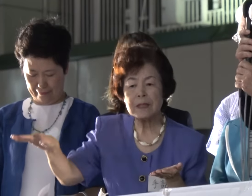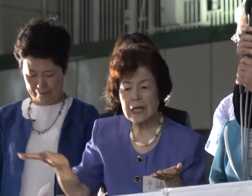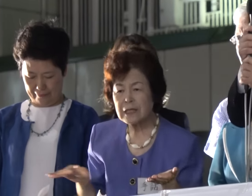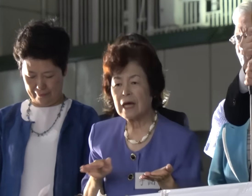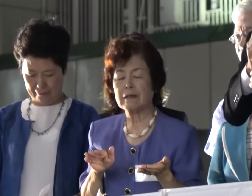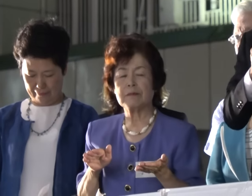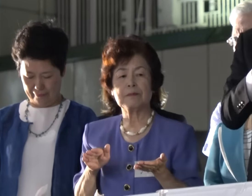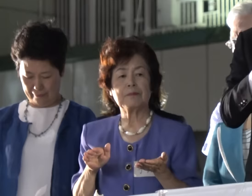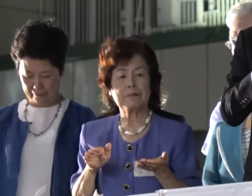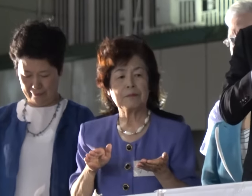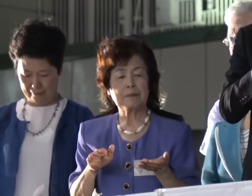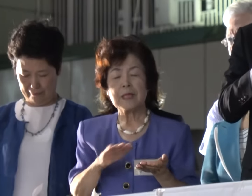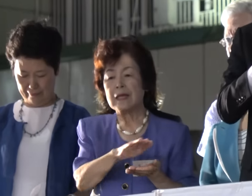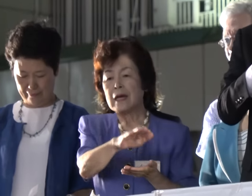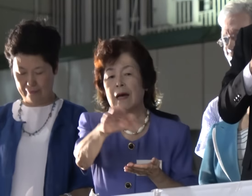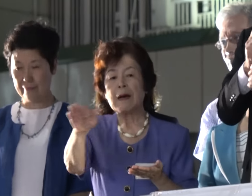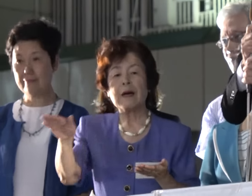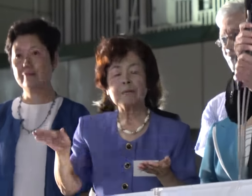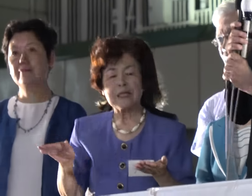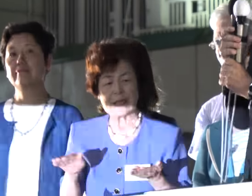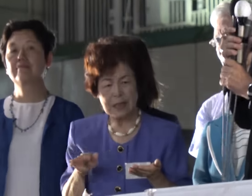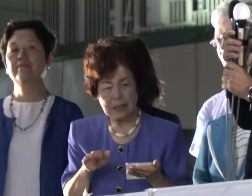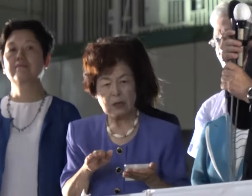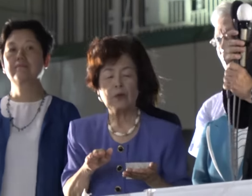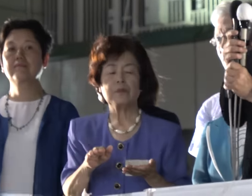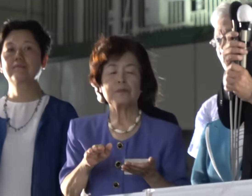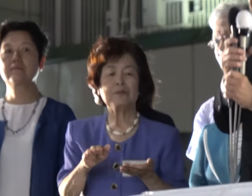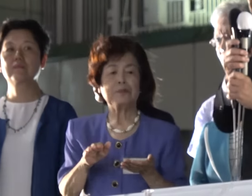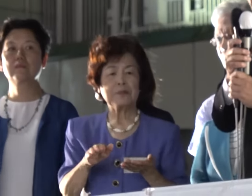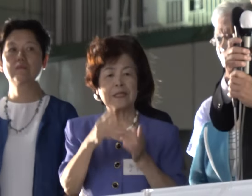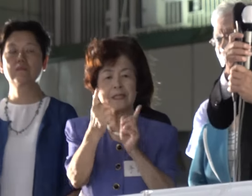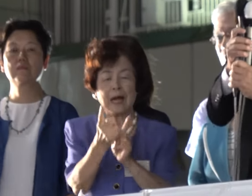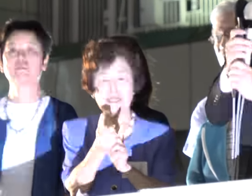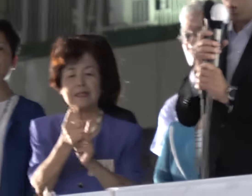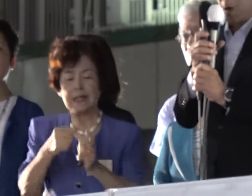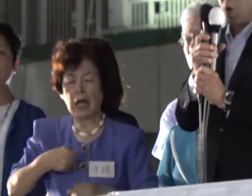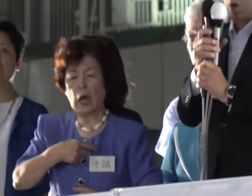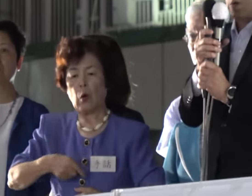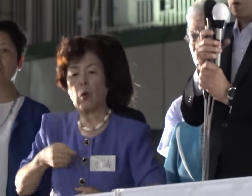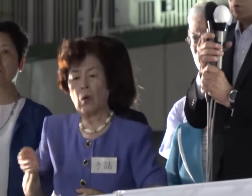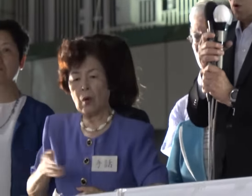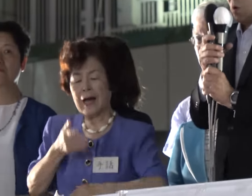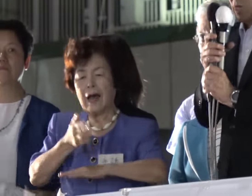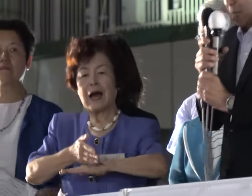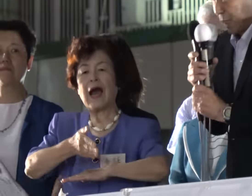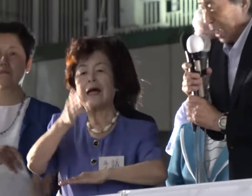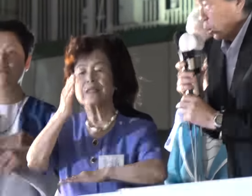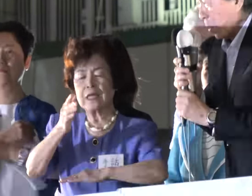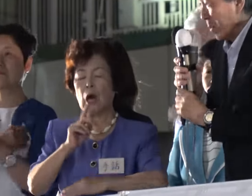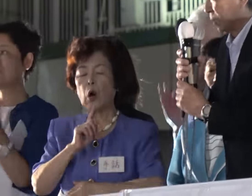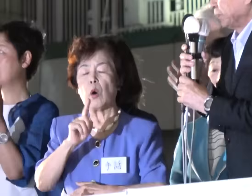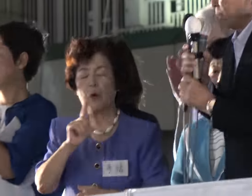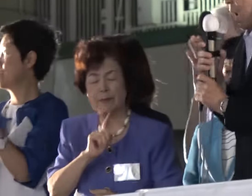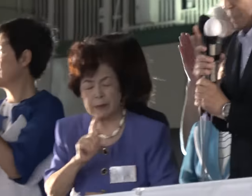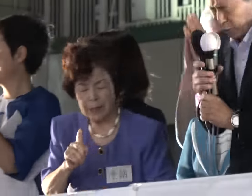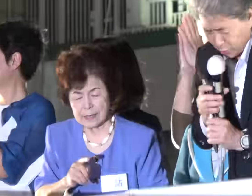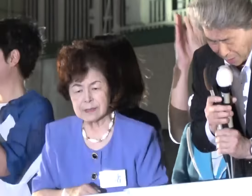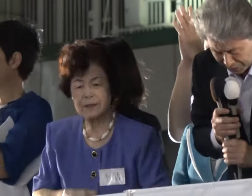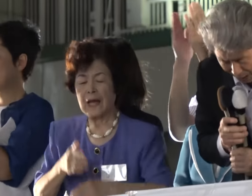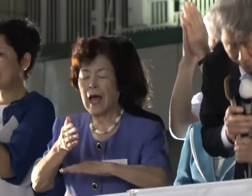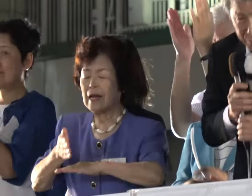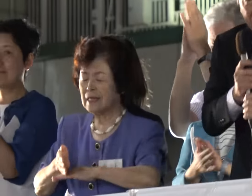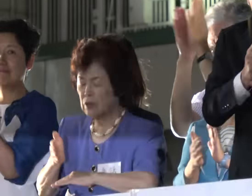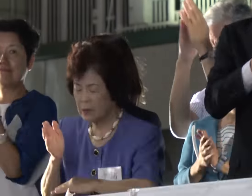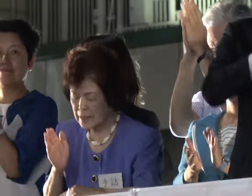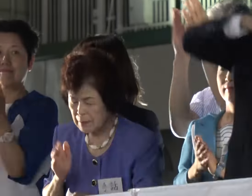くださった皆さん、この皆さん方に感謝を言葉を捧げたいと思います。ありがとう